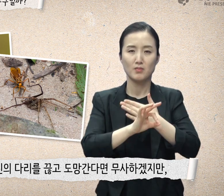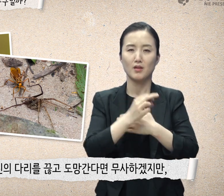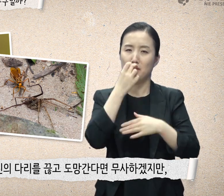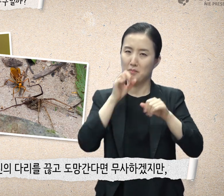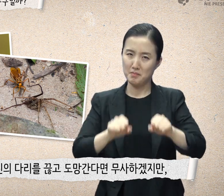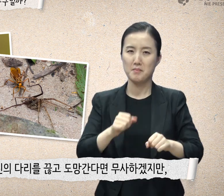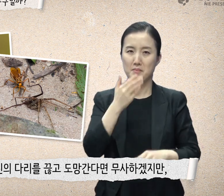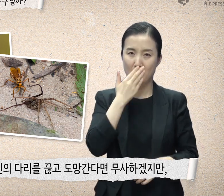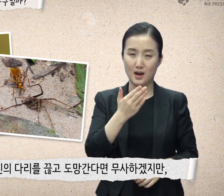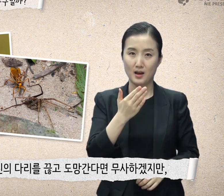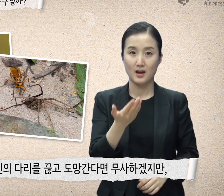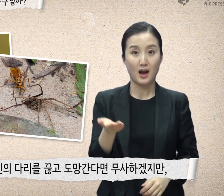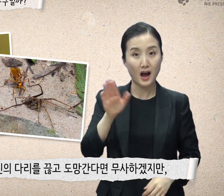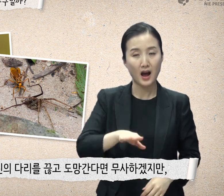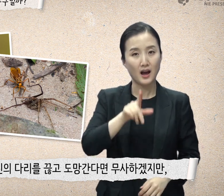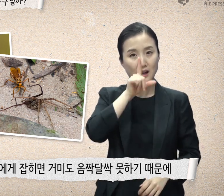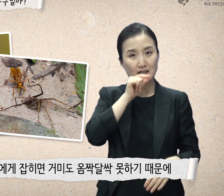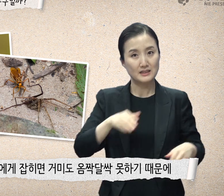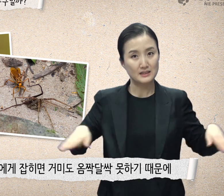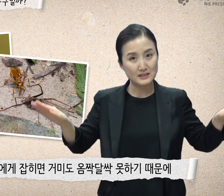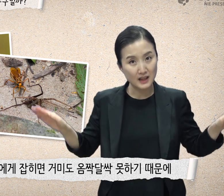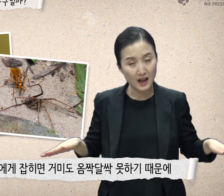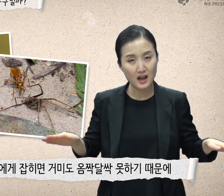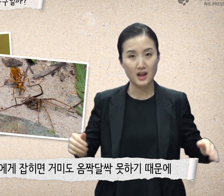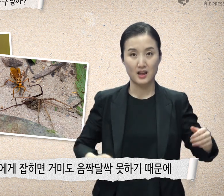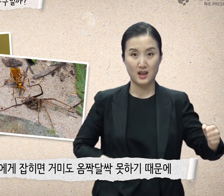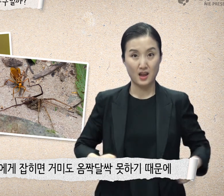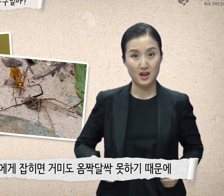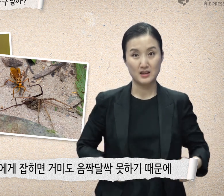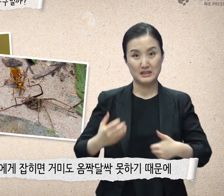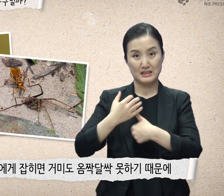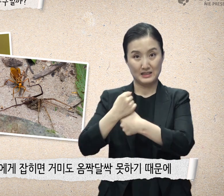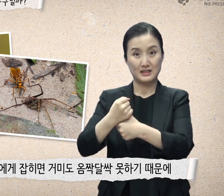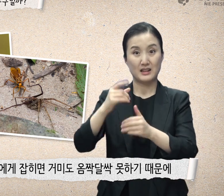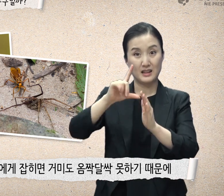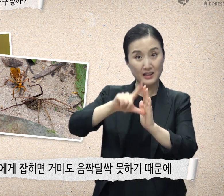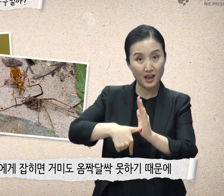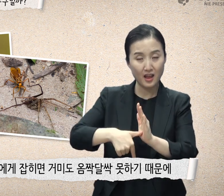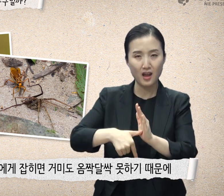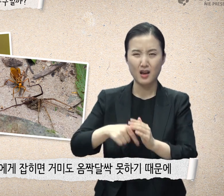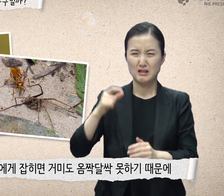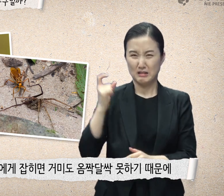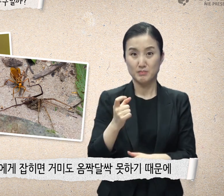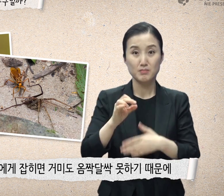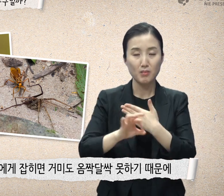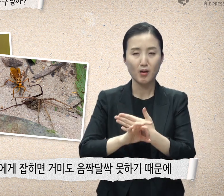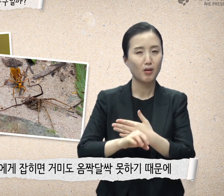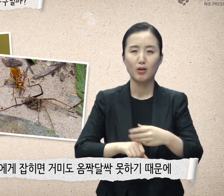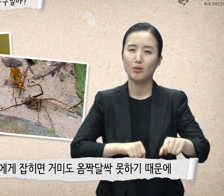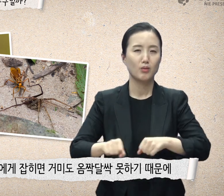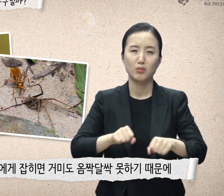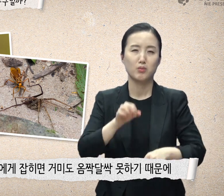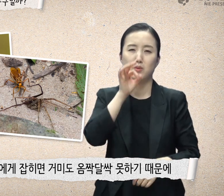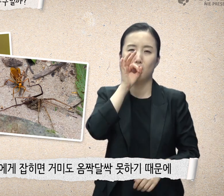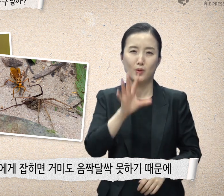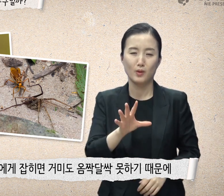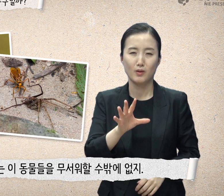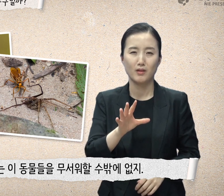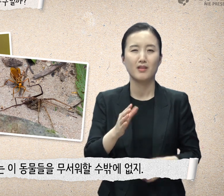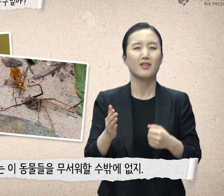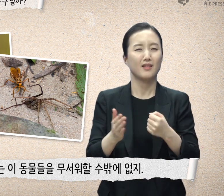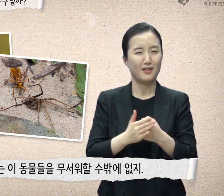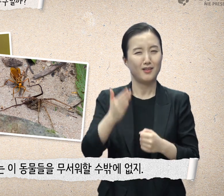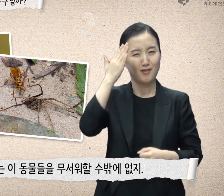도망간다면 무사하겠지만 쇠나 개구리에게 잡히면 거미도 옴짝달싹 못하기 때문에